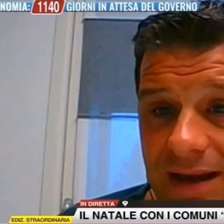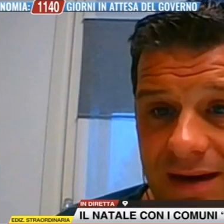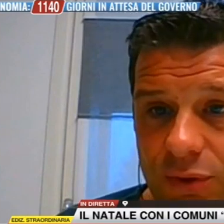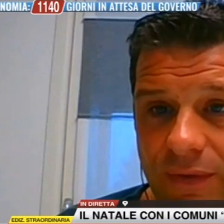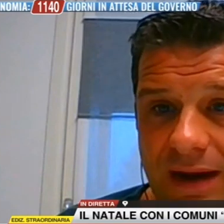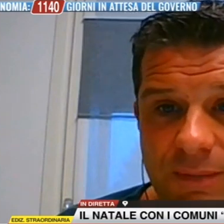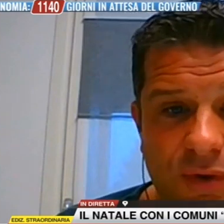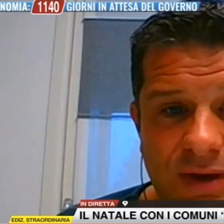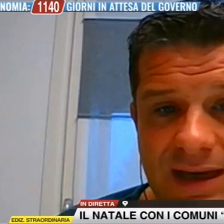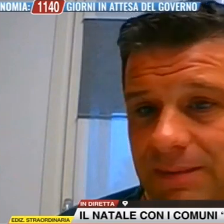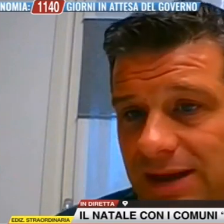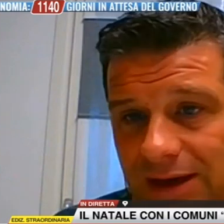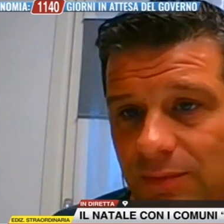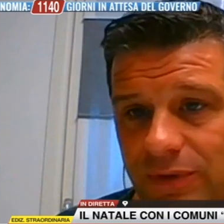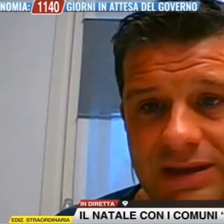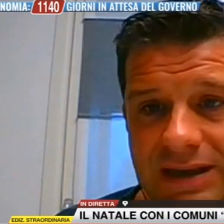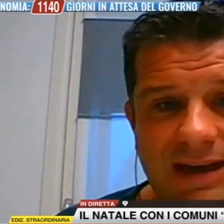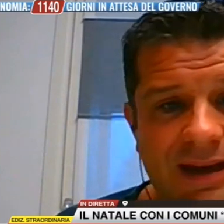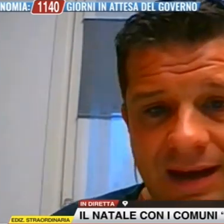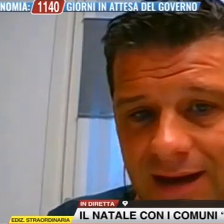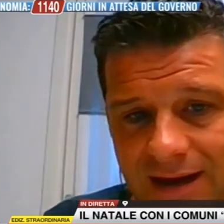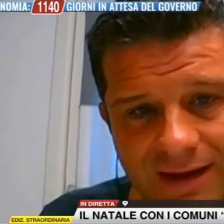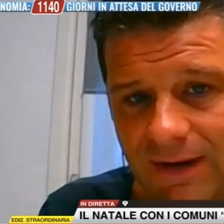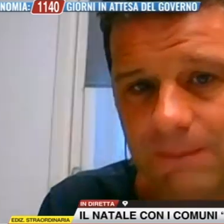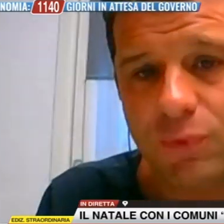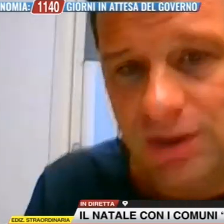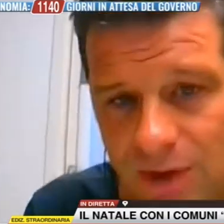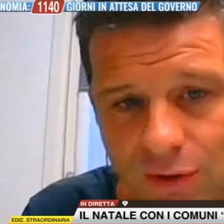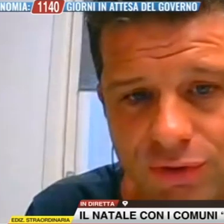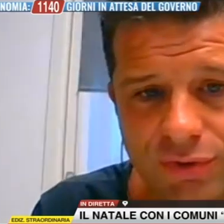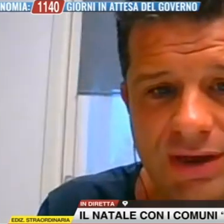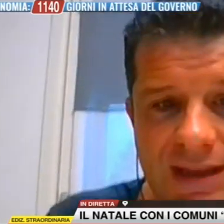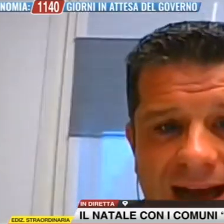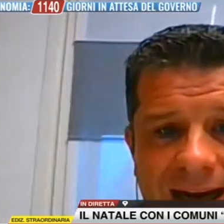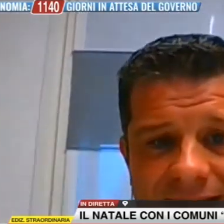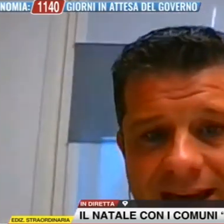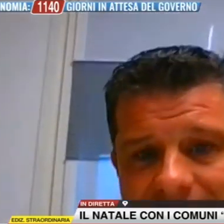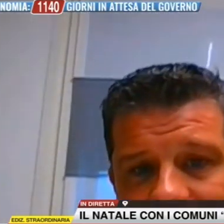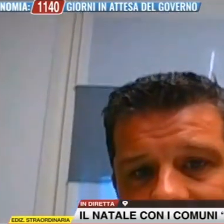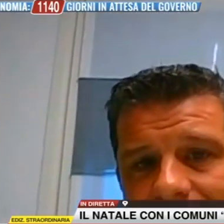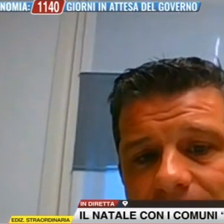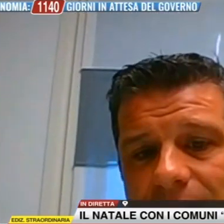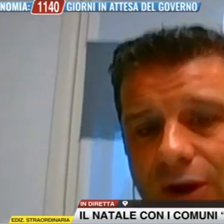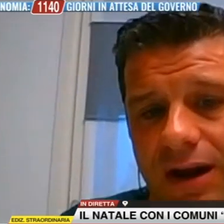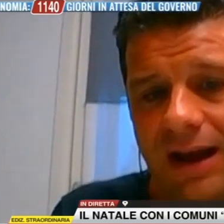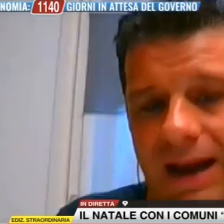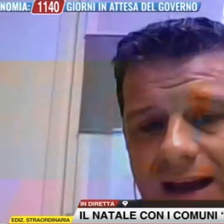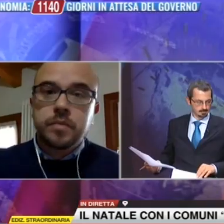Sicuramente non troveremo i carabinieri o la polizia che farà posti di blocco il giorno di Natale, eccetera,